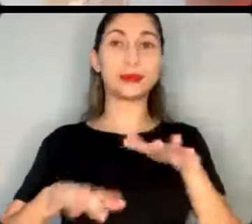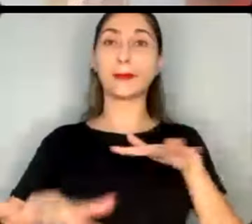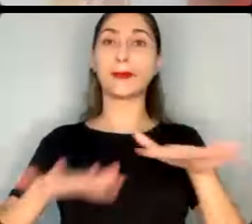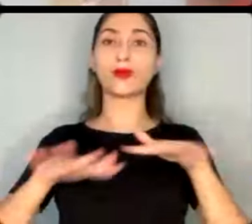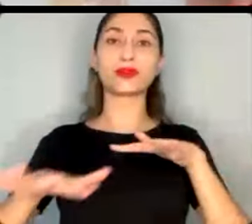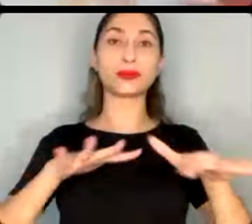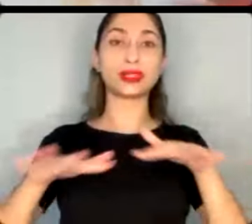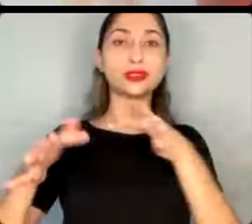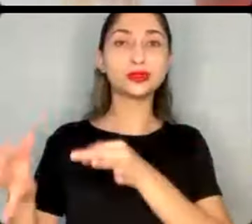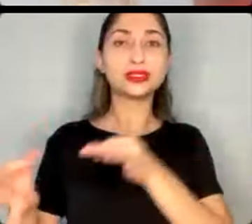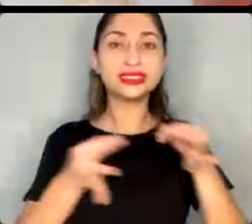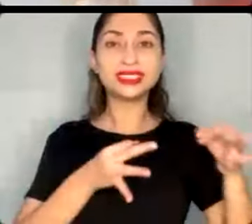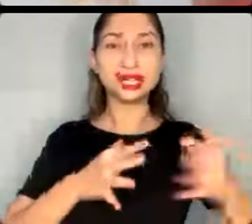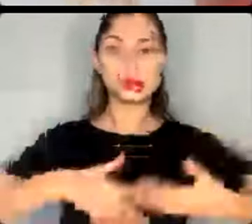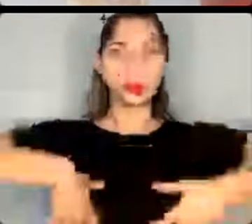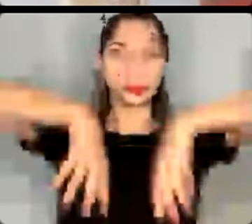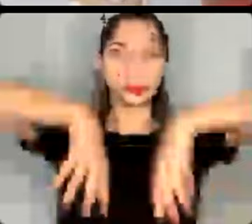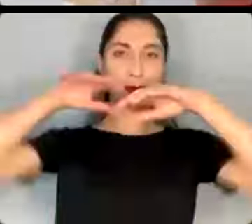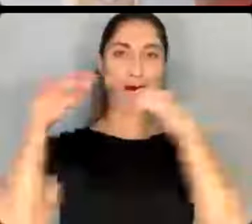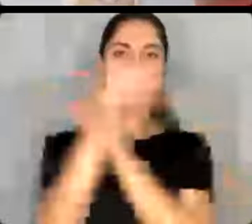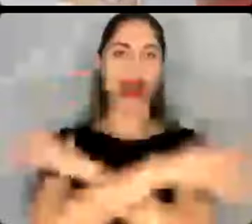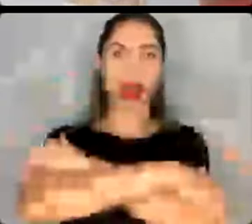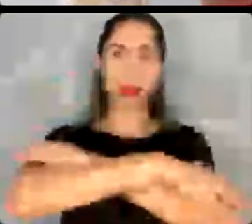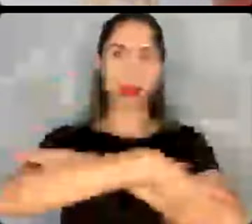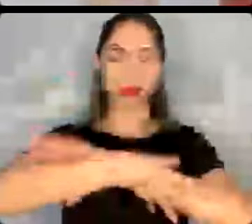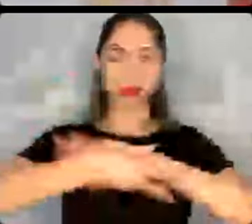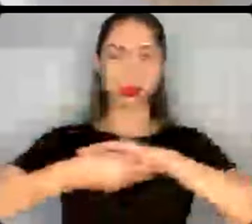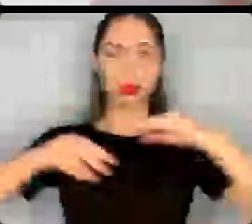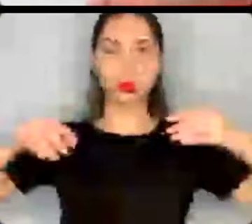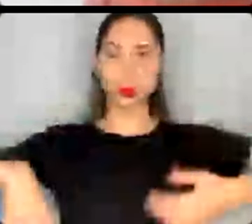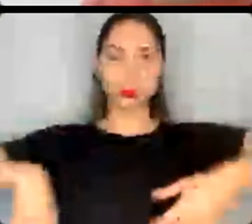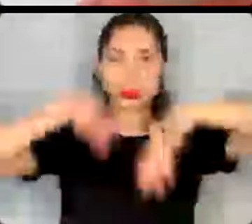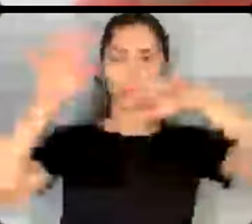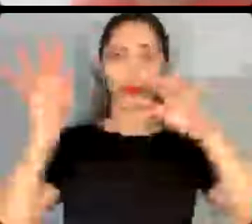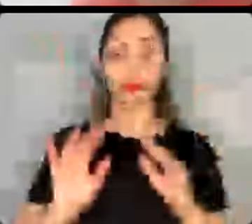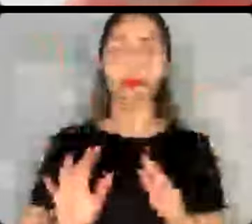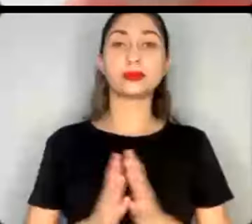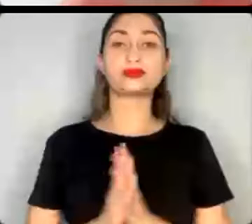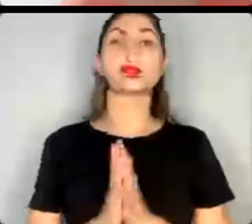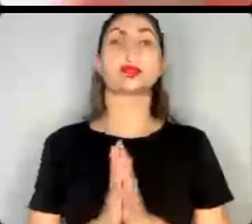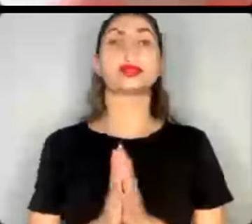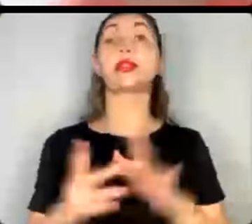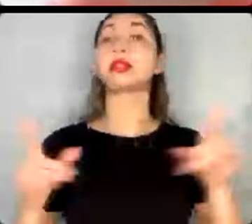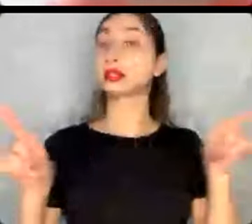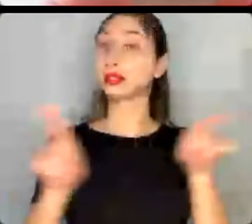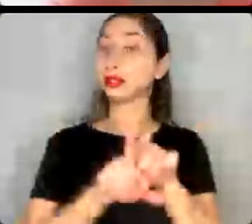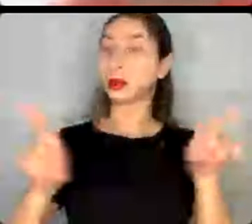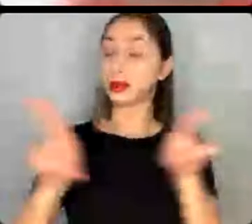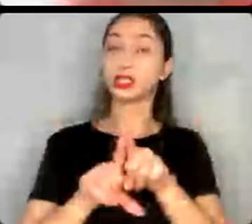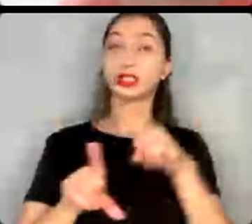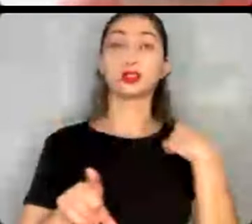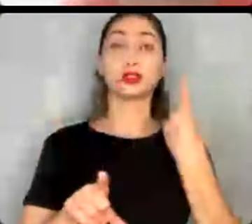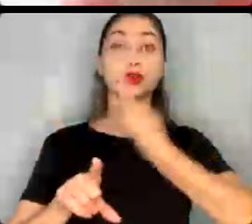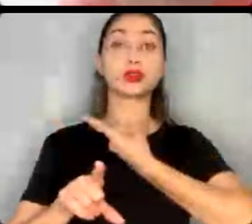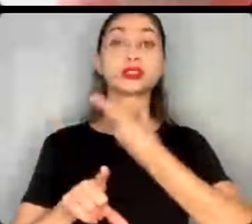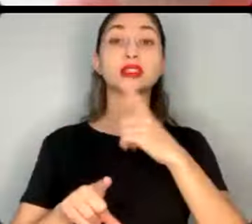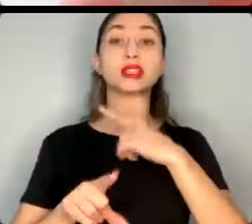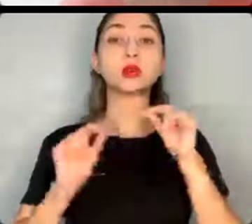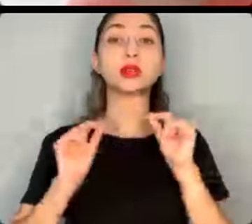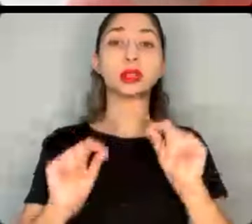nos braços. E ainda no membro superior, a gente vai ter mais um